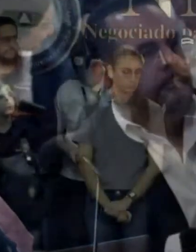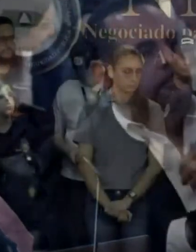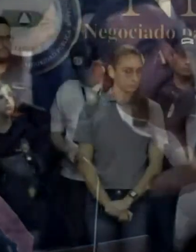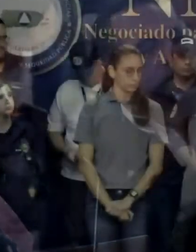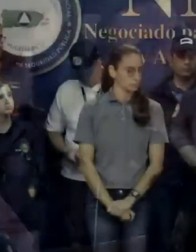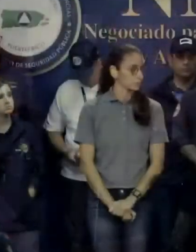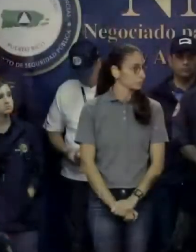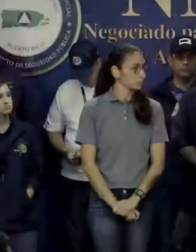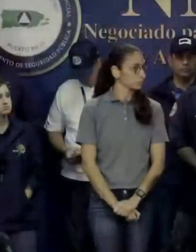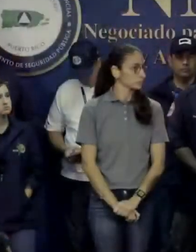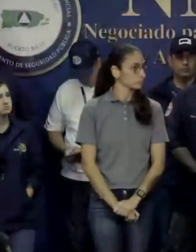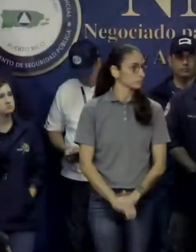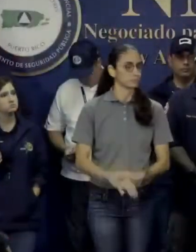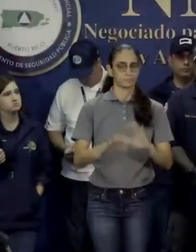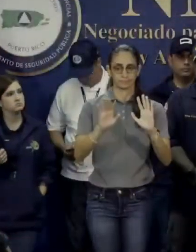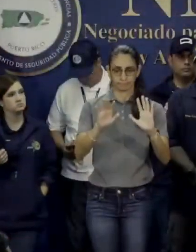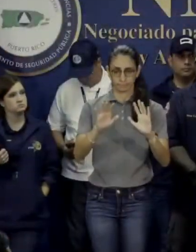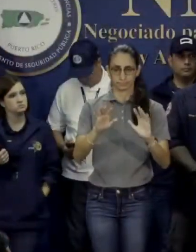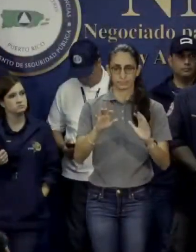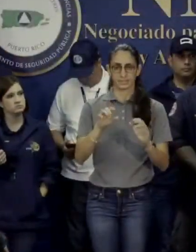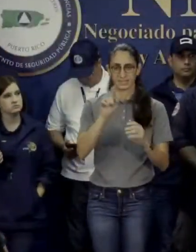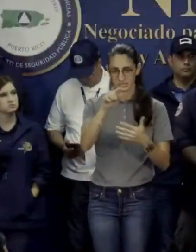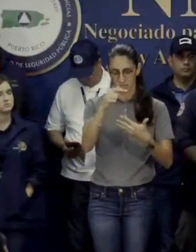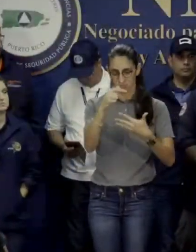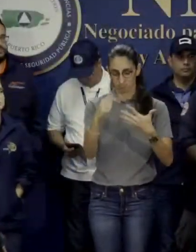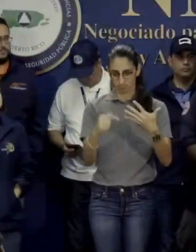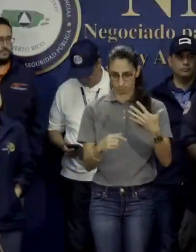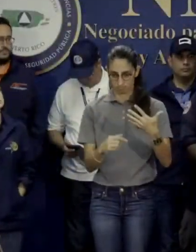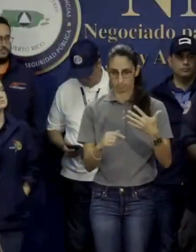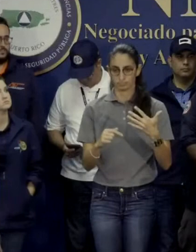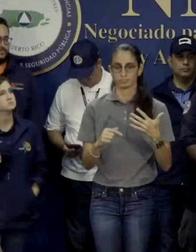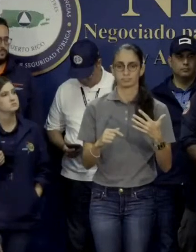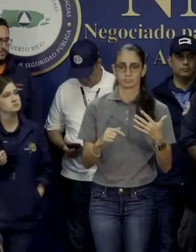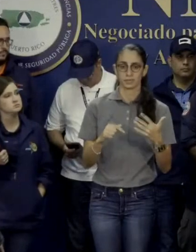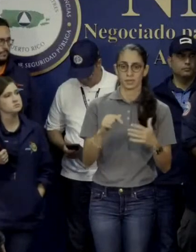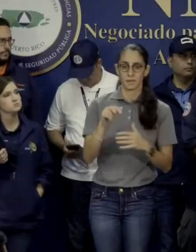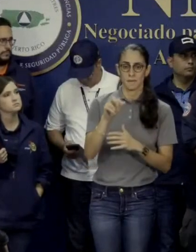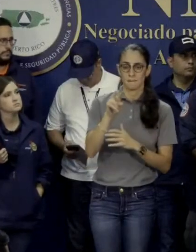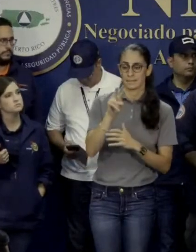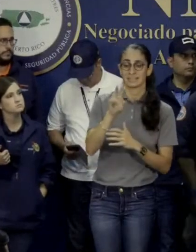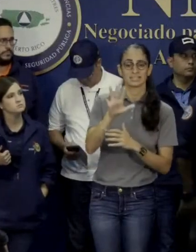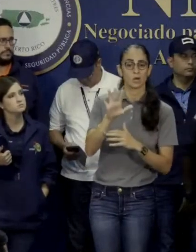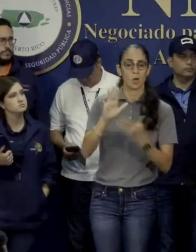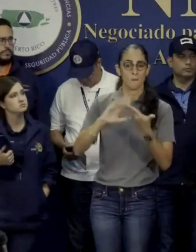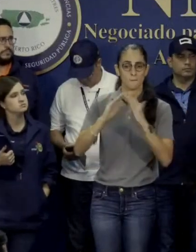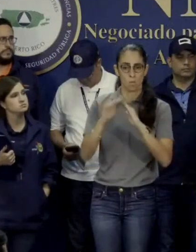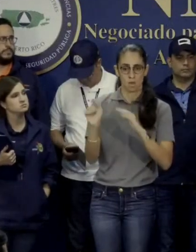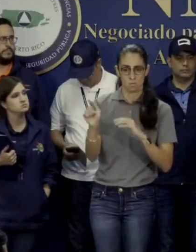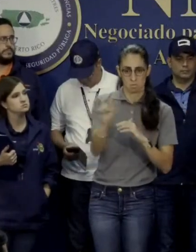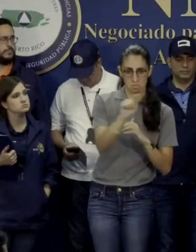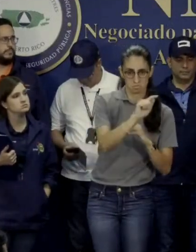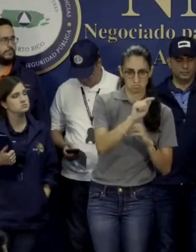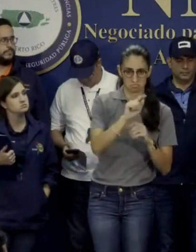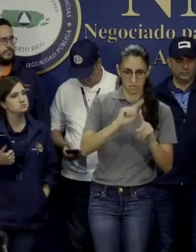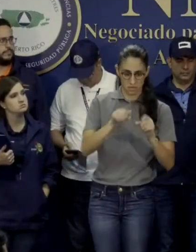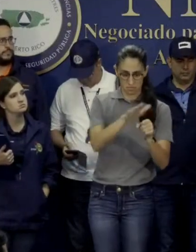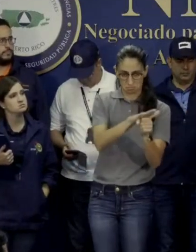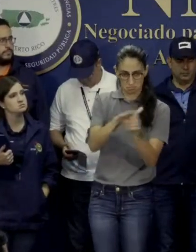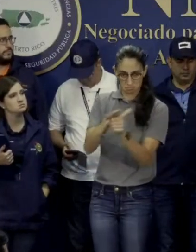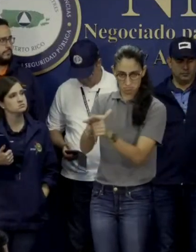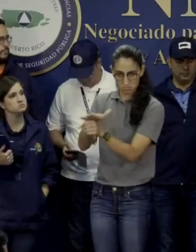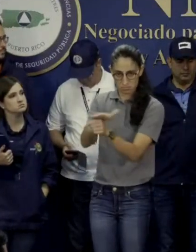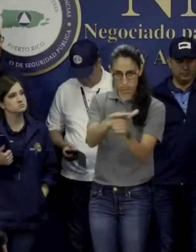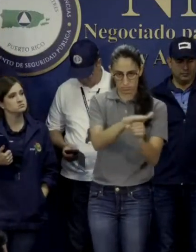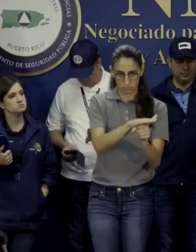abunde. David, yo creo que es una serie de factores. Sobre 25 pueblos, distintas barriadas en